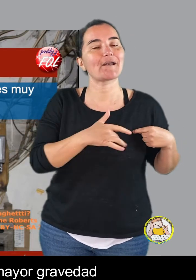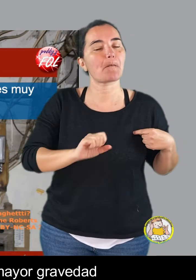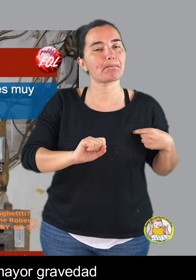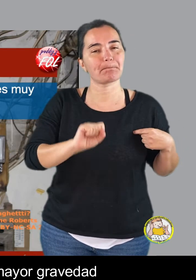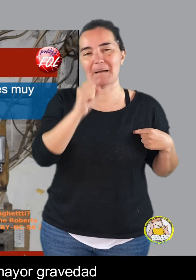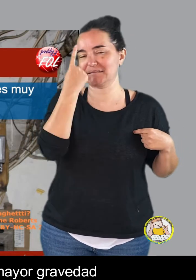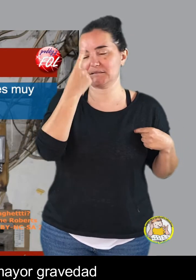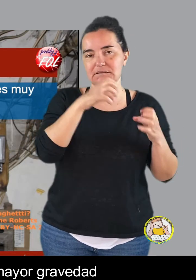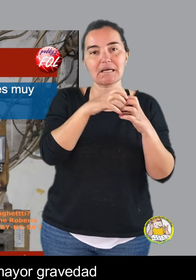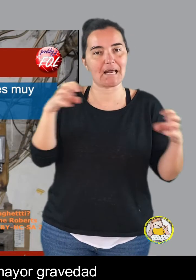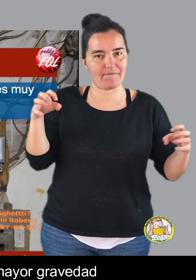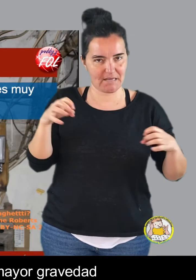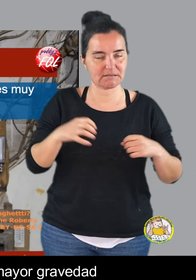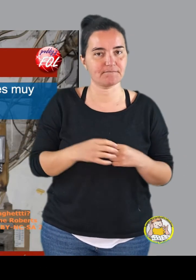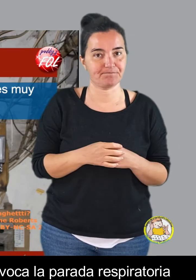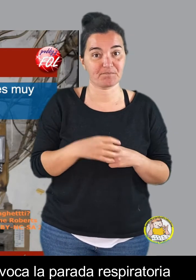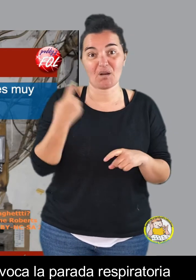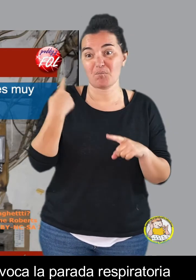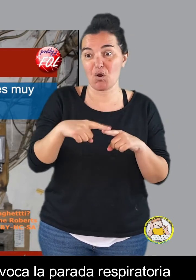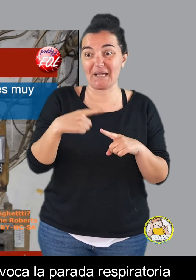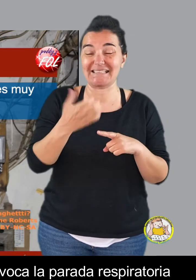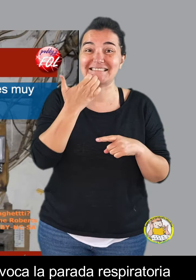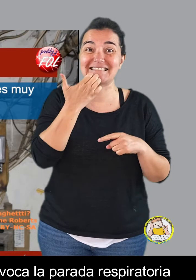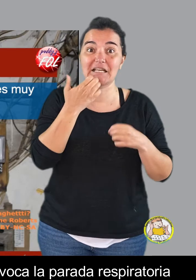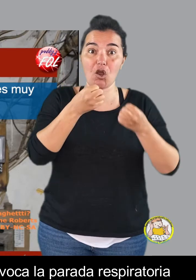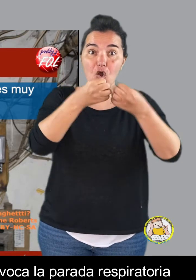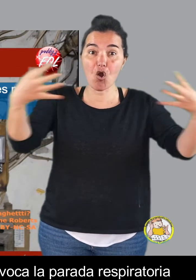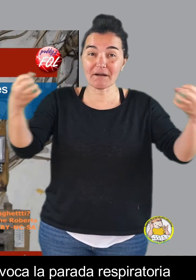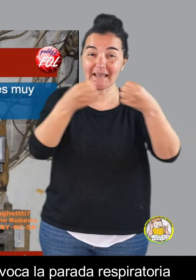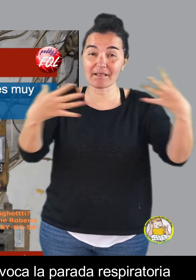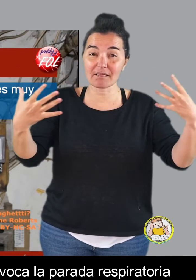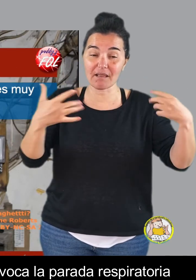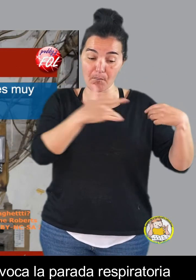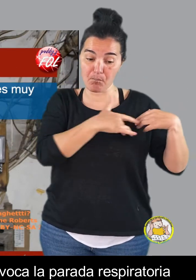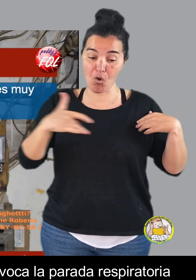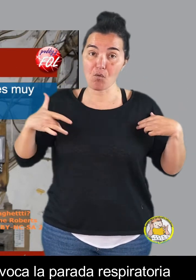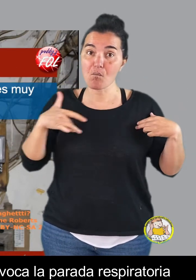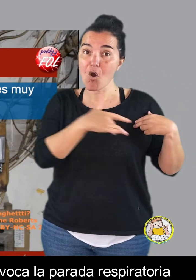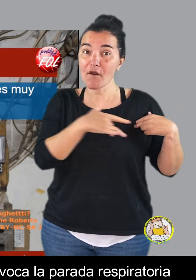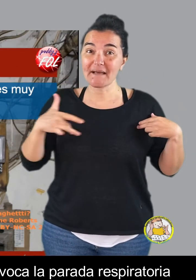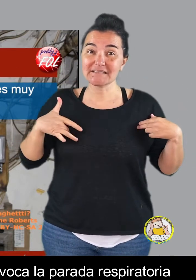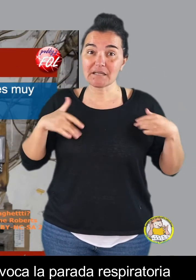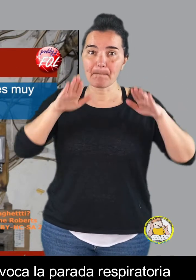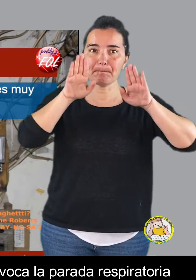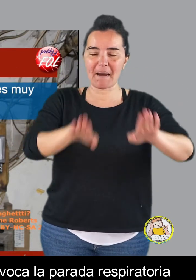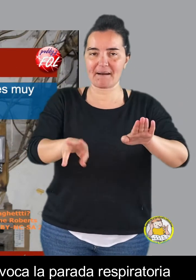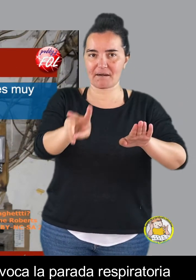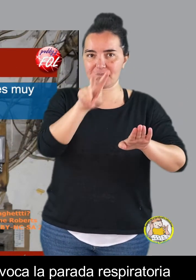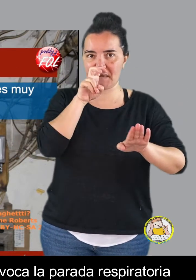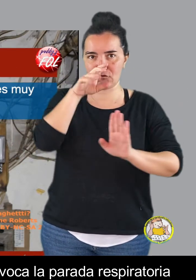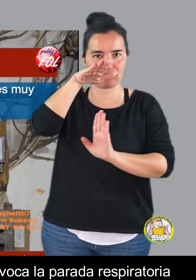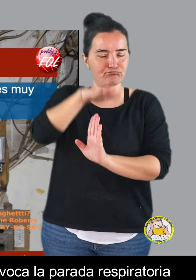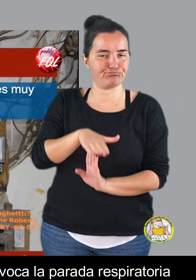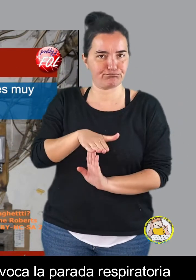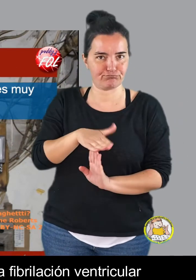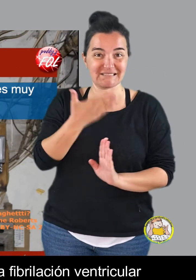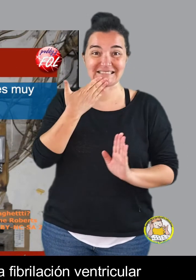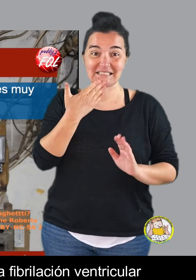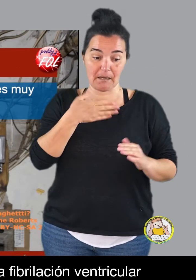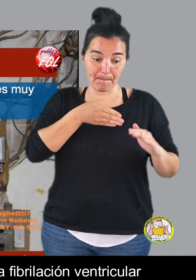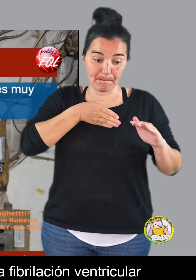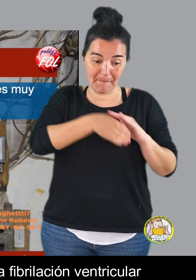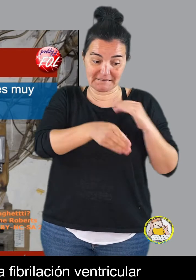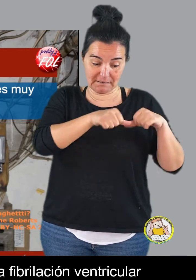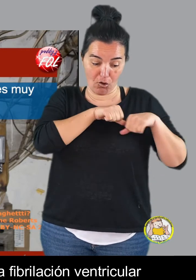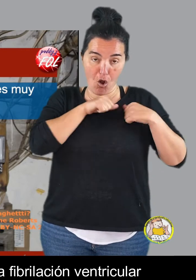pueden provocar mayor gravedad, pues si la corriente pasa por los pulmones provoca la parada respiratoria y